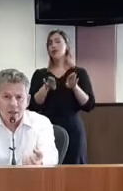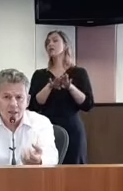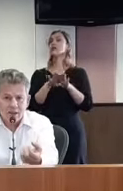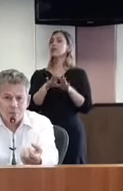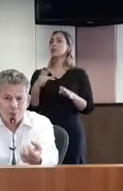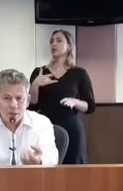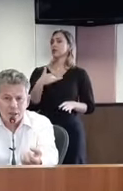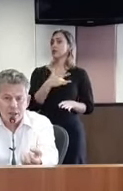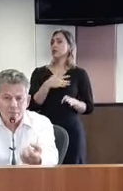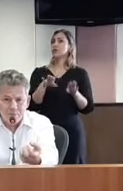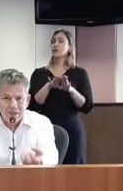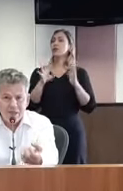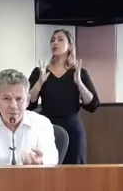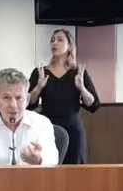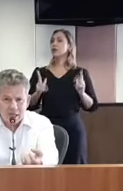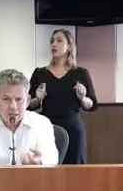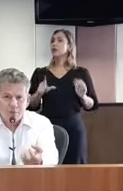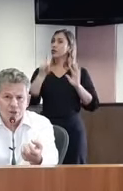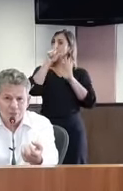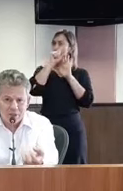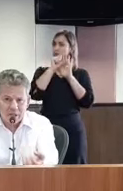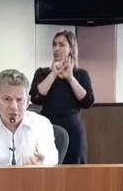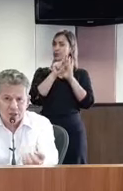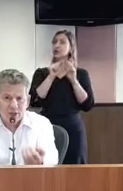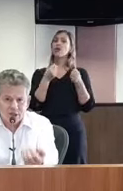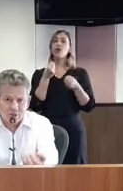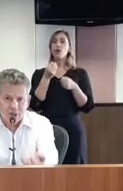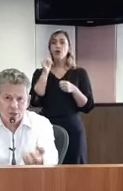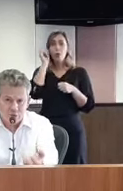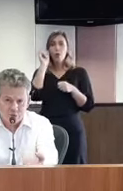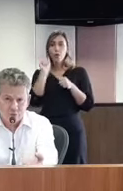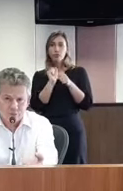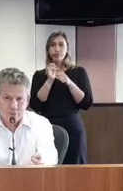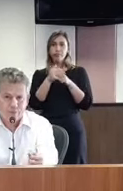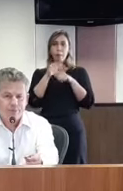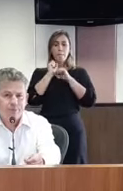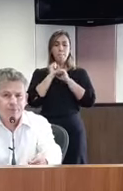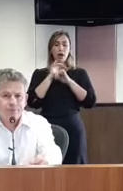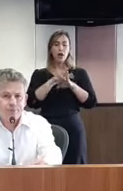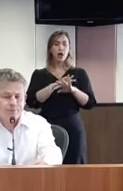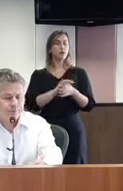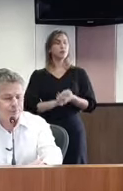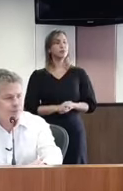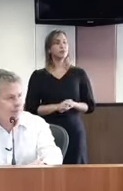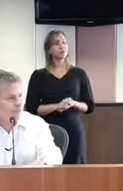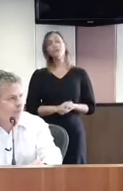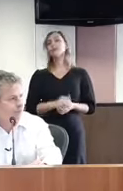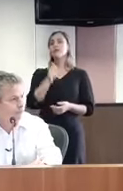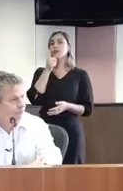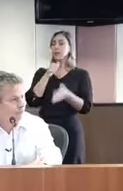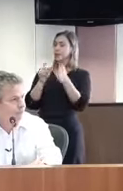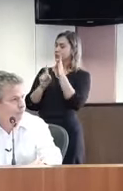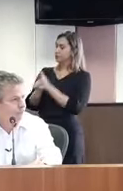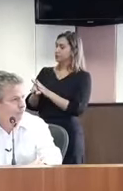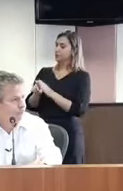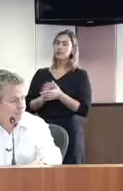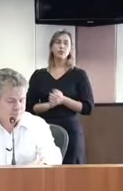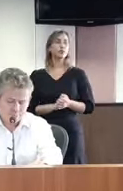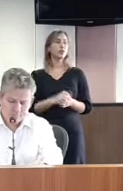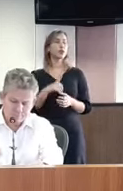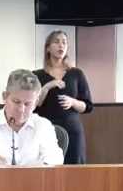regras que podem minimizar a possibilidade de transmissão do vírus. Max Aguiar, do site Olhar Direto.